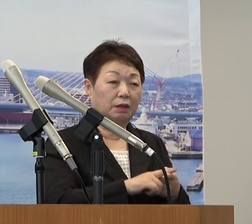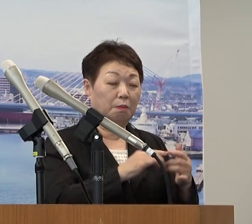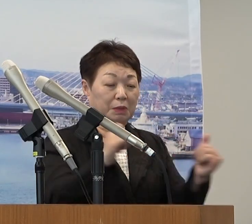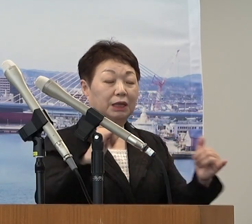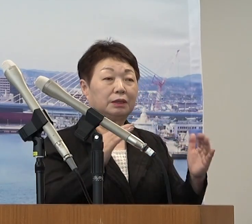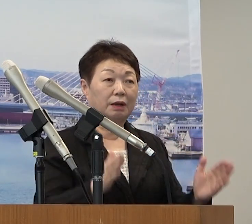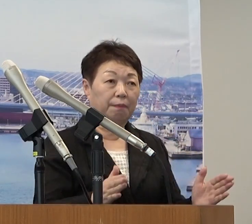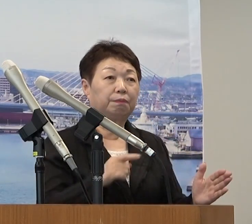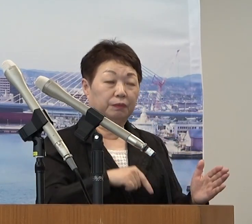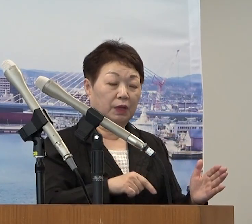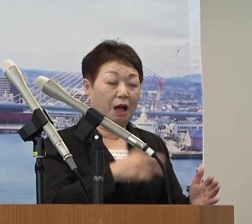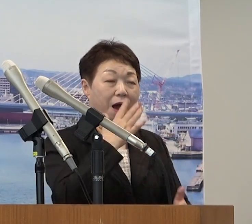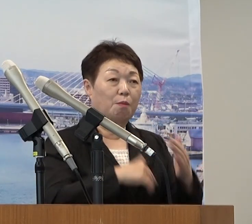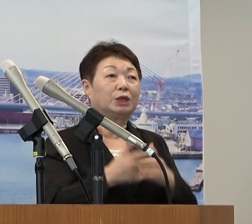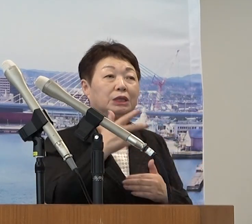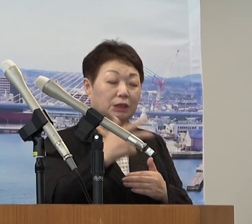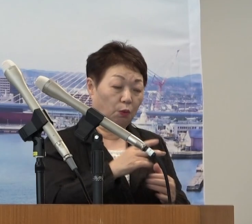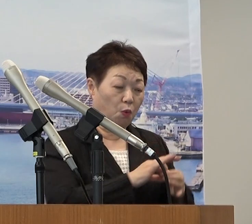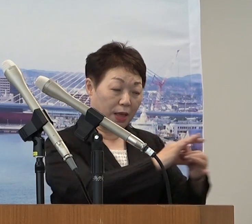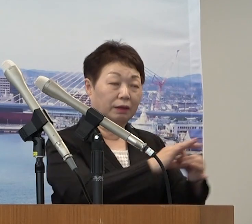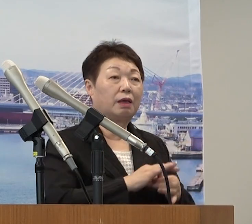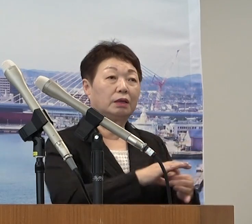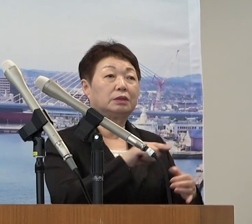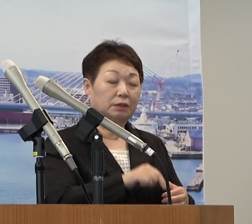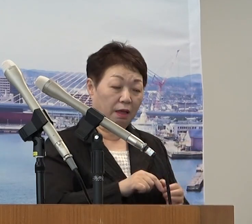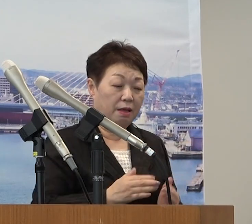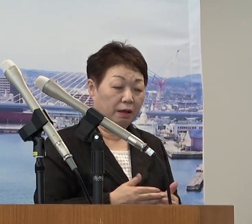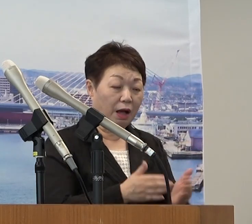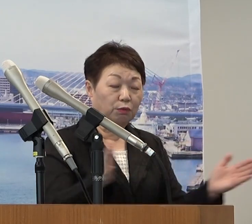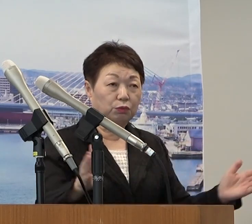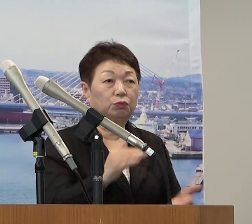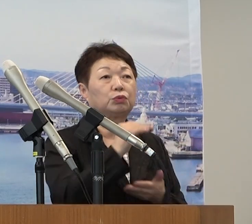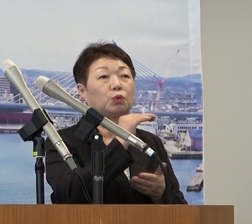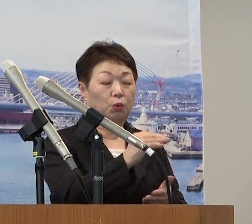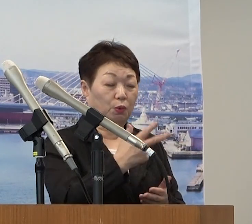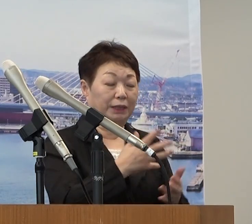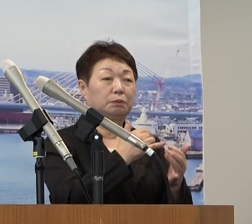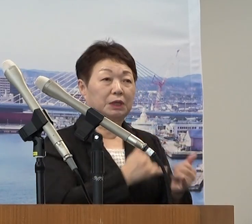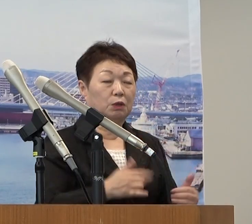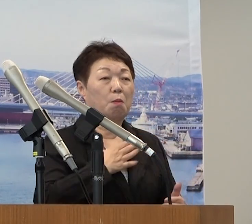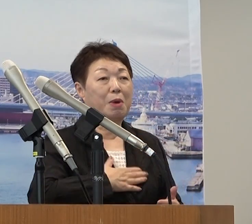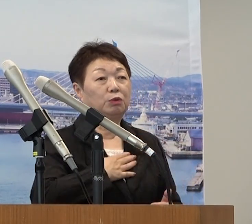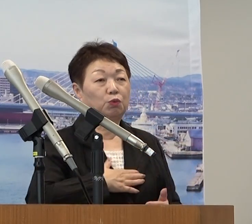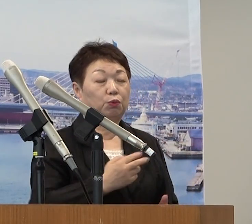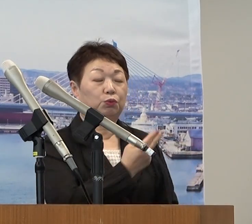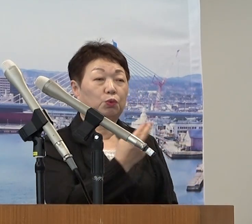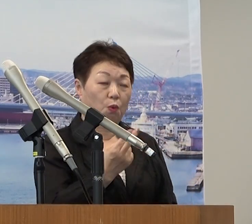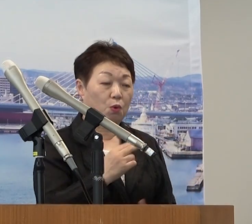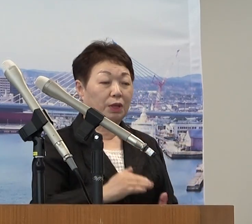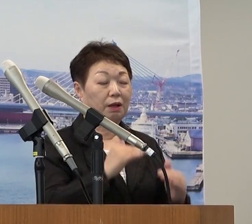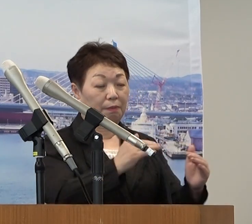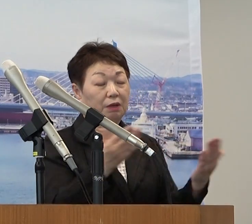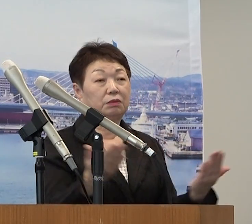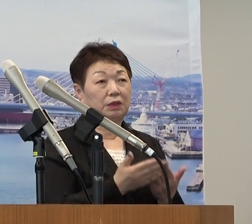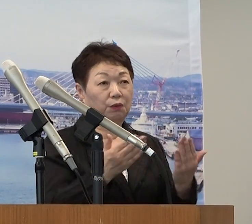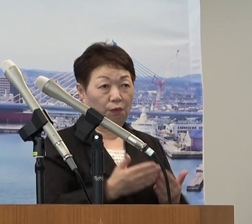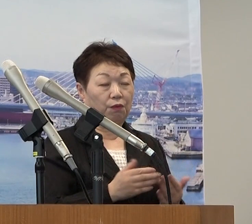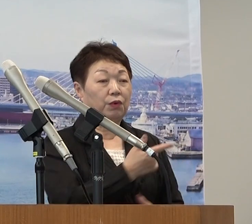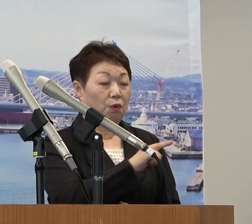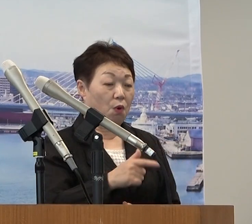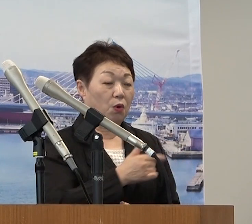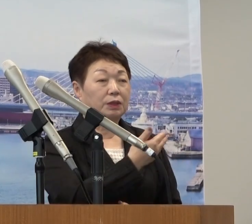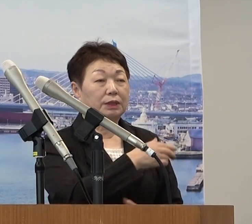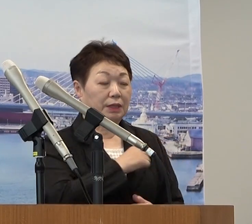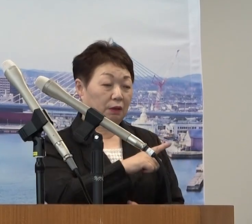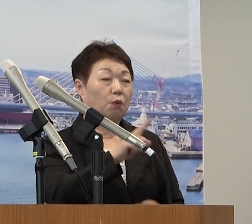動を市と連携して拡充することで市民の満足度を高める事業など積極的に提案